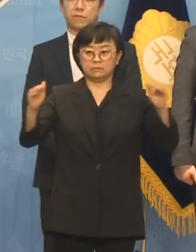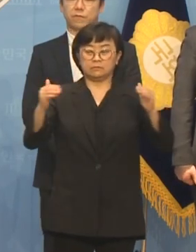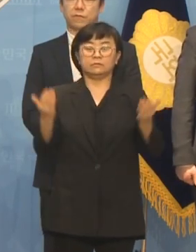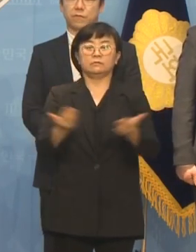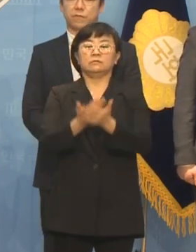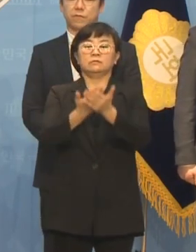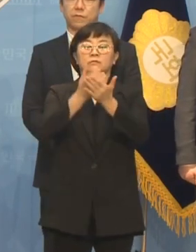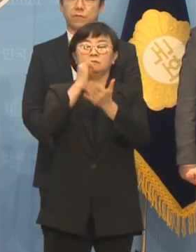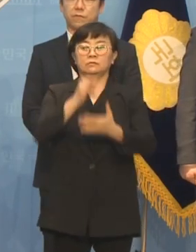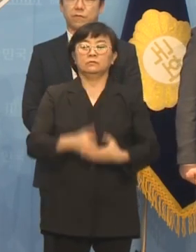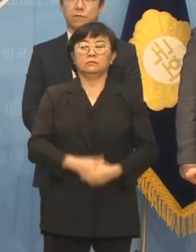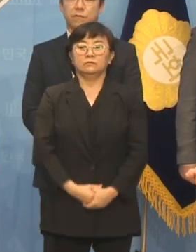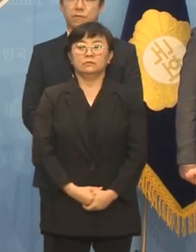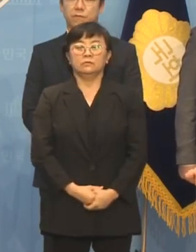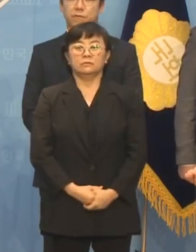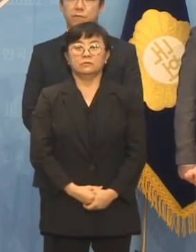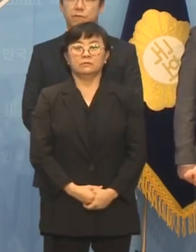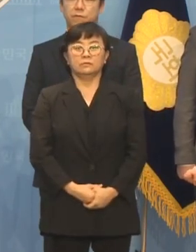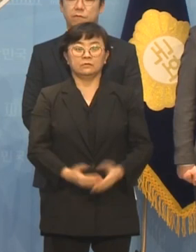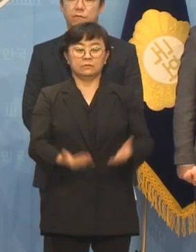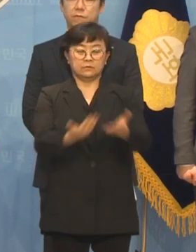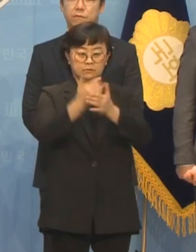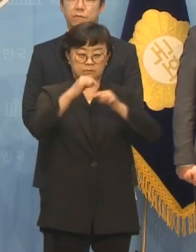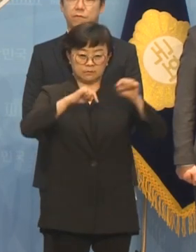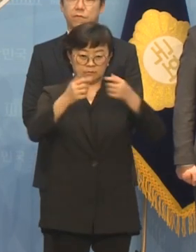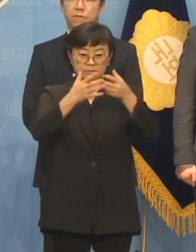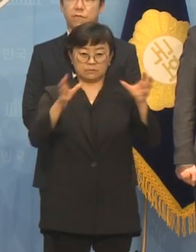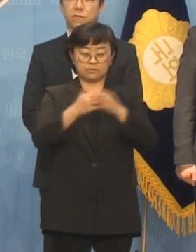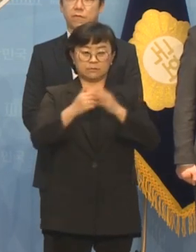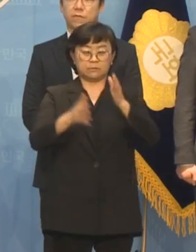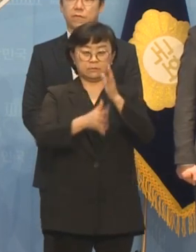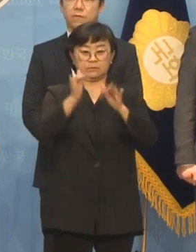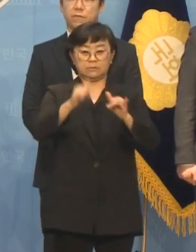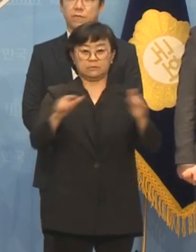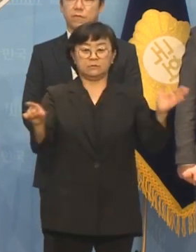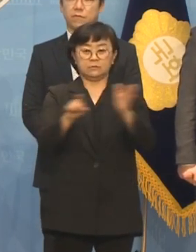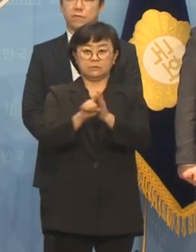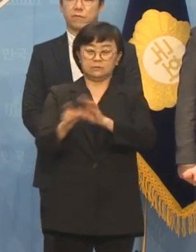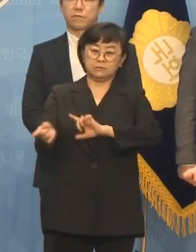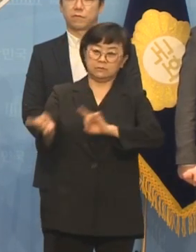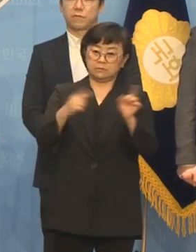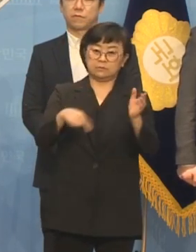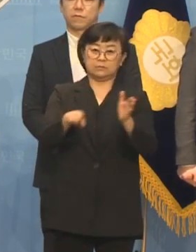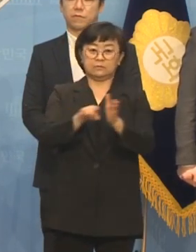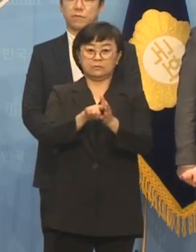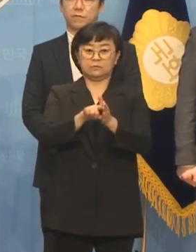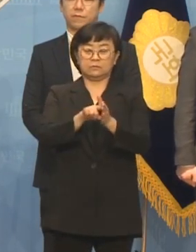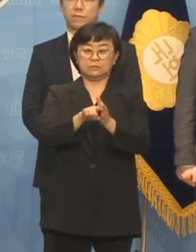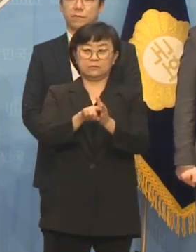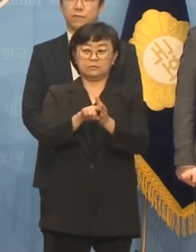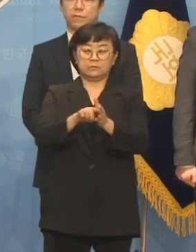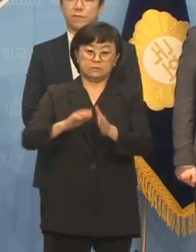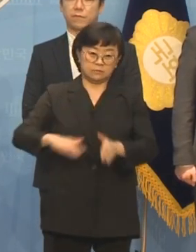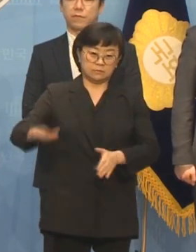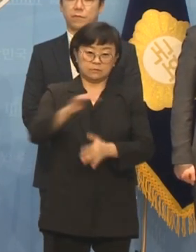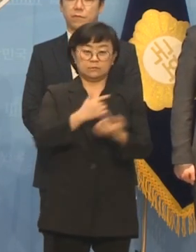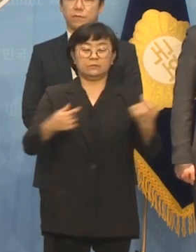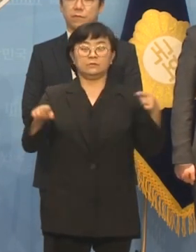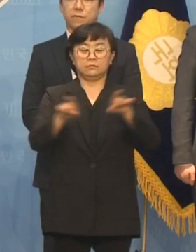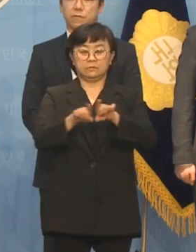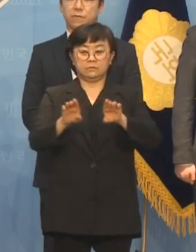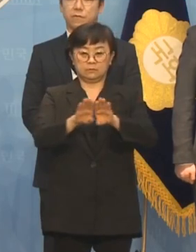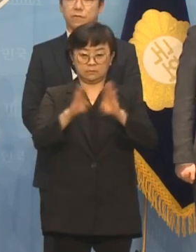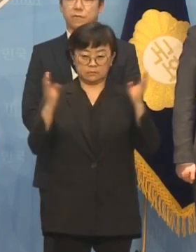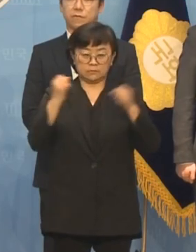진보했습니다. 진보 정치에 대한 시민들의 믿음을 복원하는 신진보 연합정치의 길, 저희가 함께